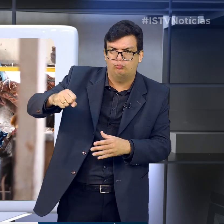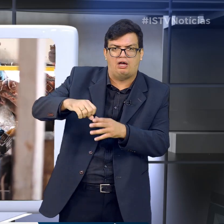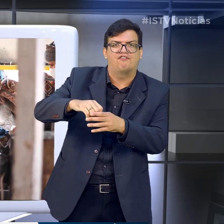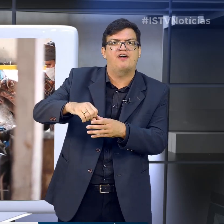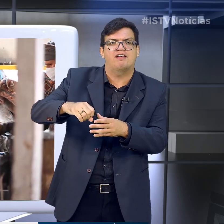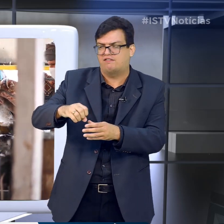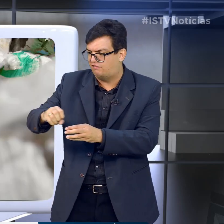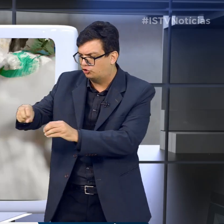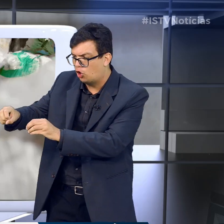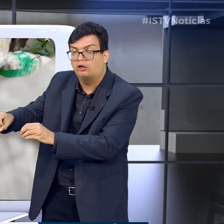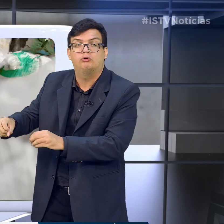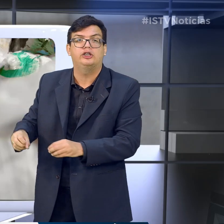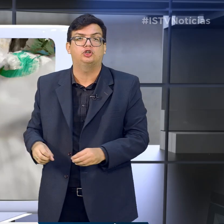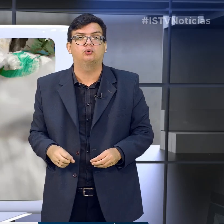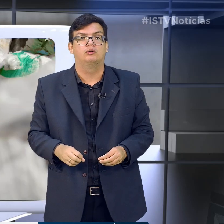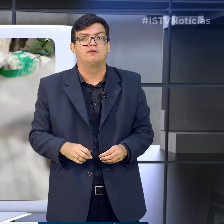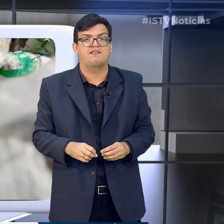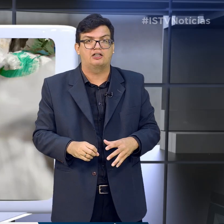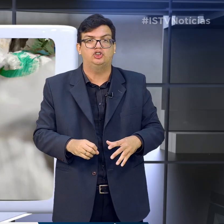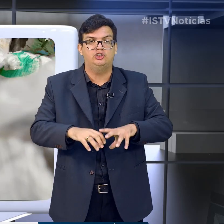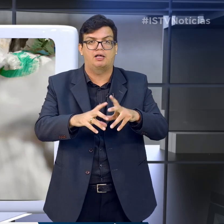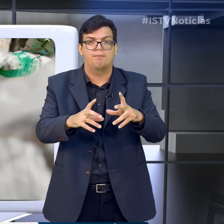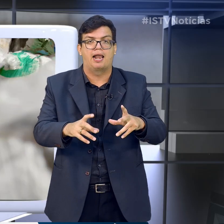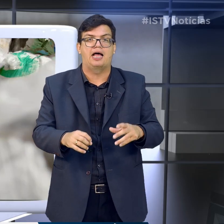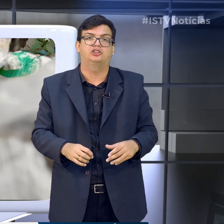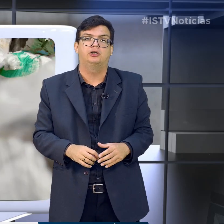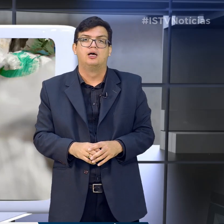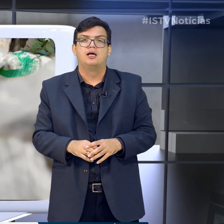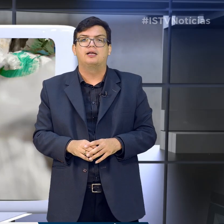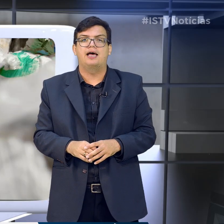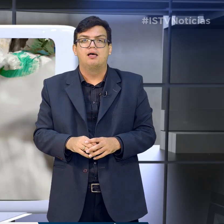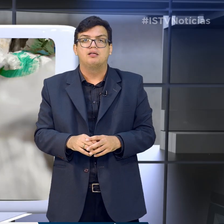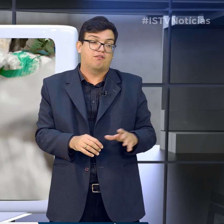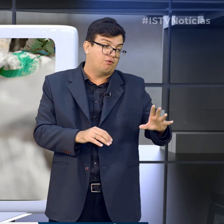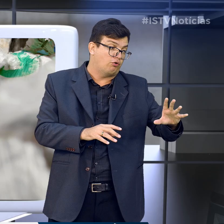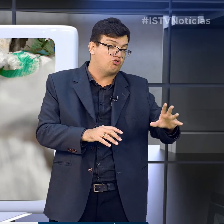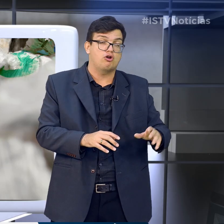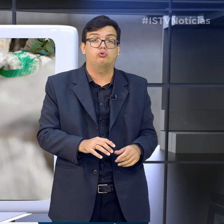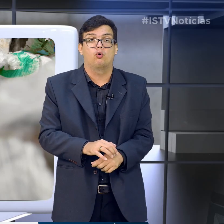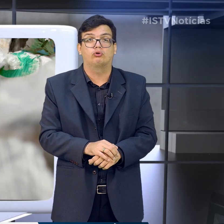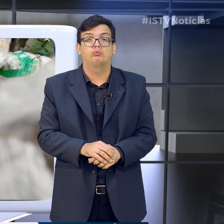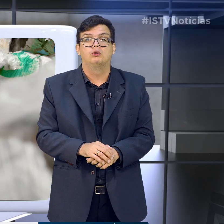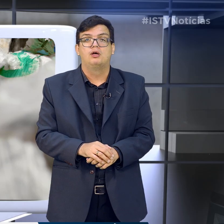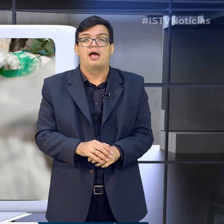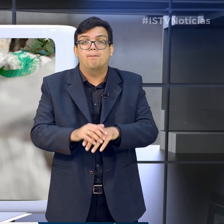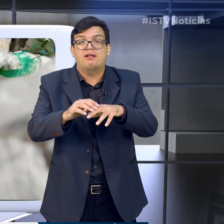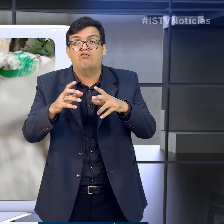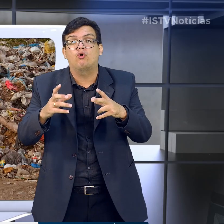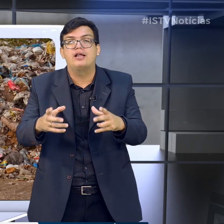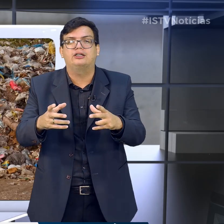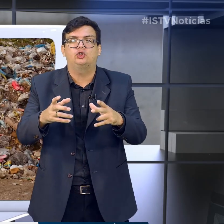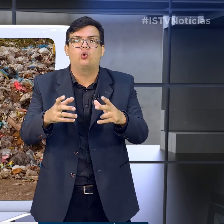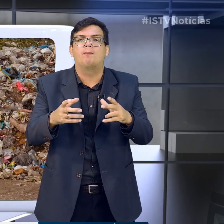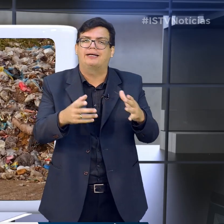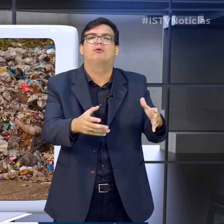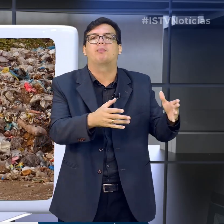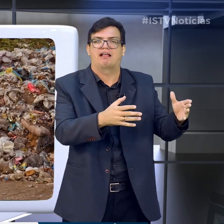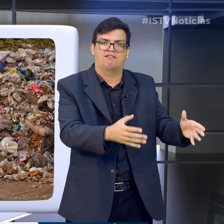da fezes joga no lixo certinho na embalagem né e as pessoas olham torto É impressionante como aqui no Brasil